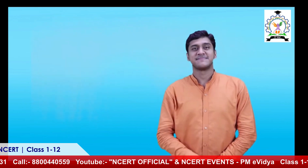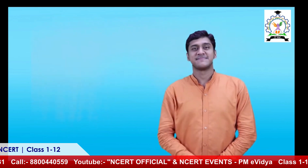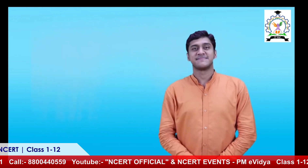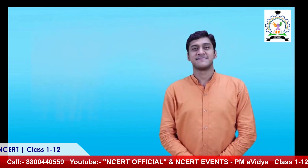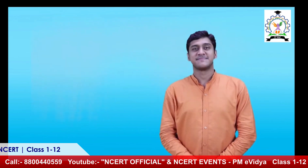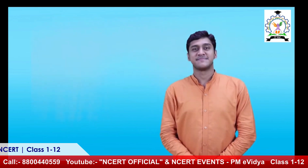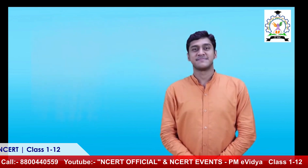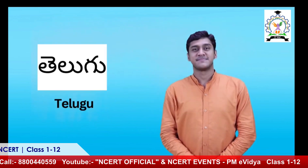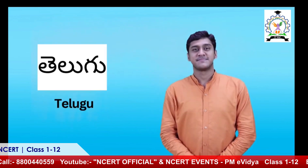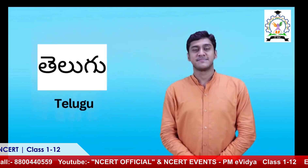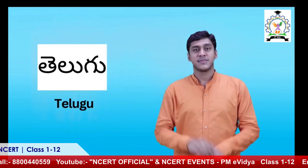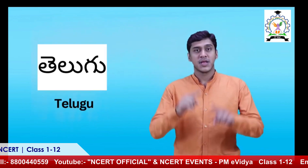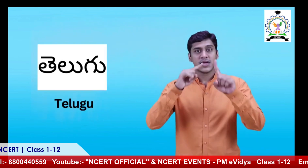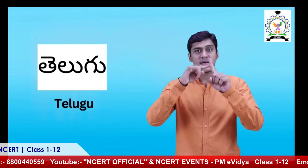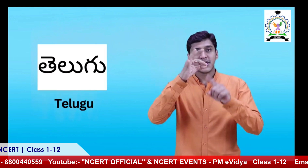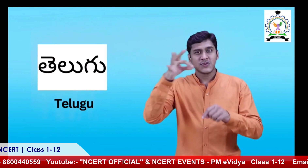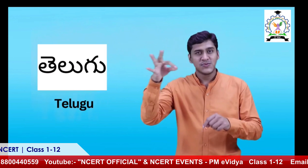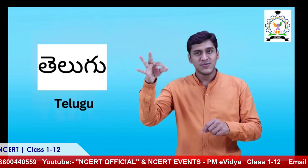तमिल,